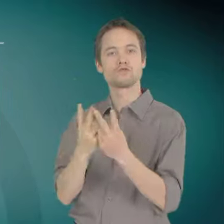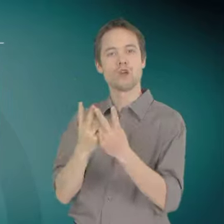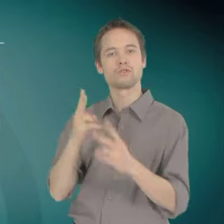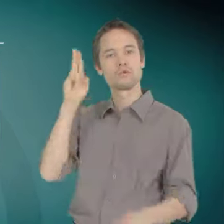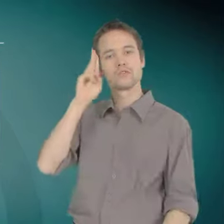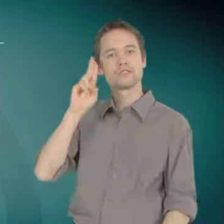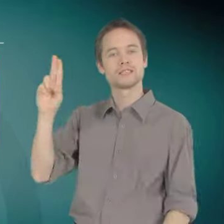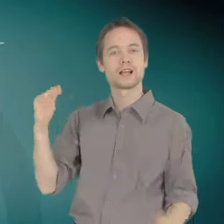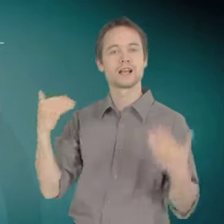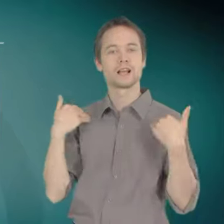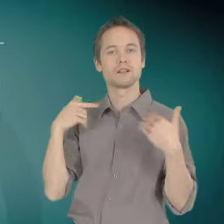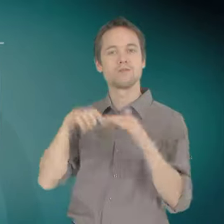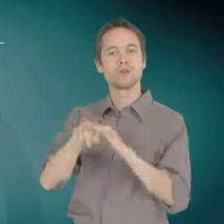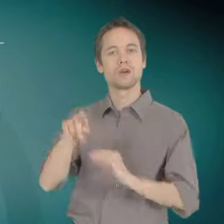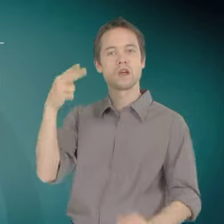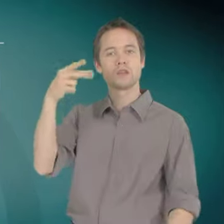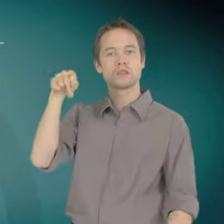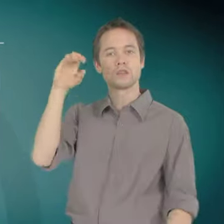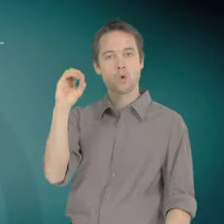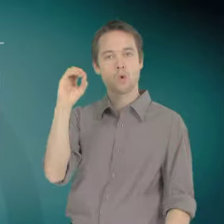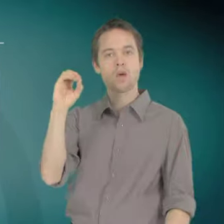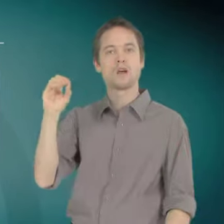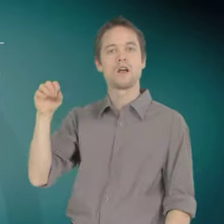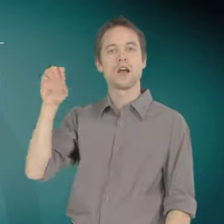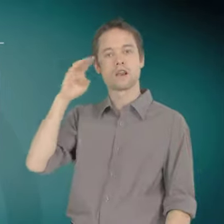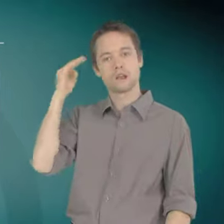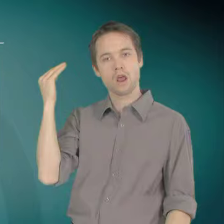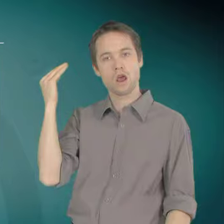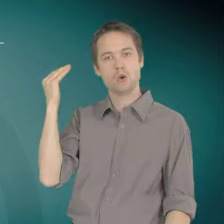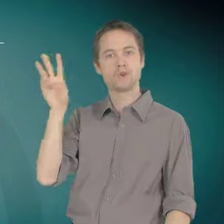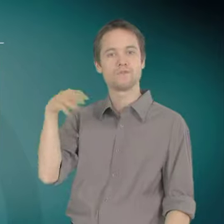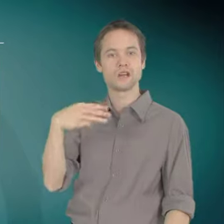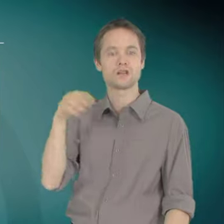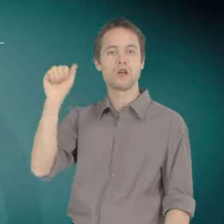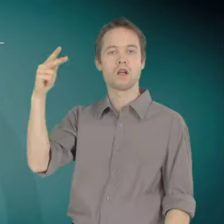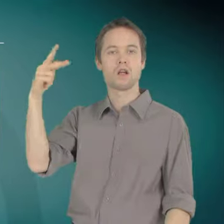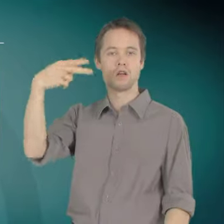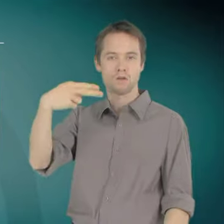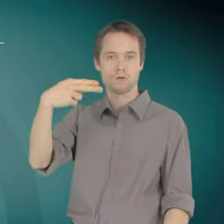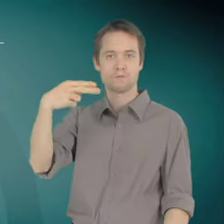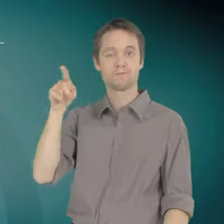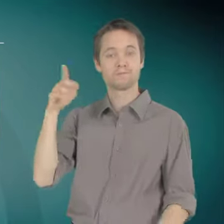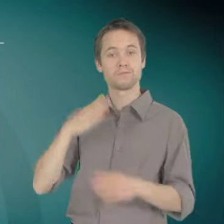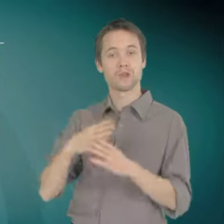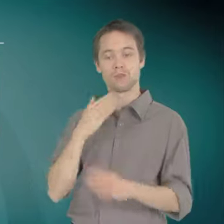in wien österreich arbeitet und selber dort vorstandsmitglied ist informierte kürzlich